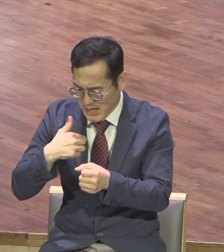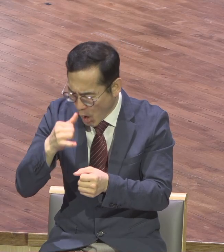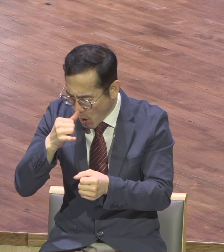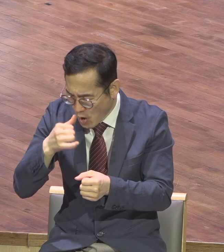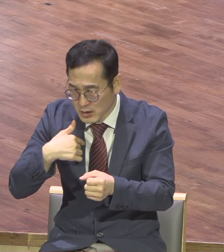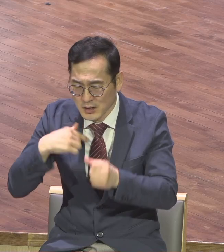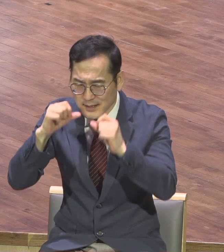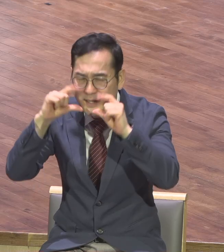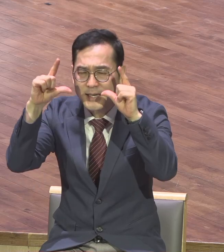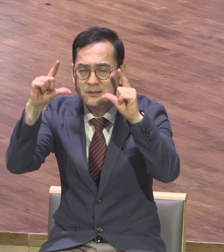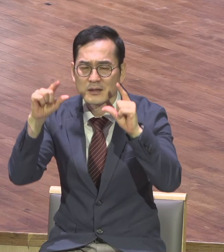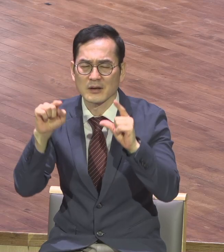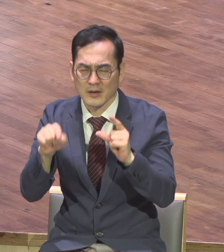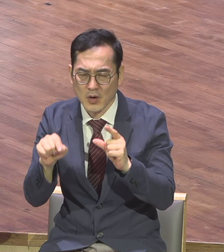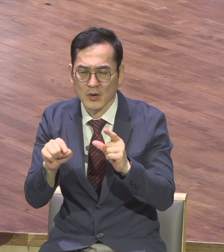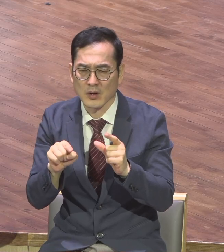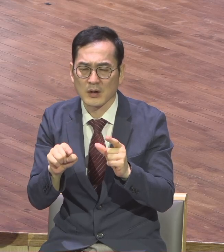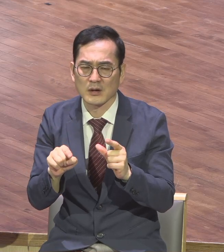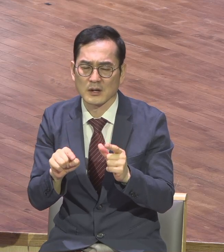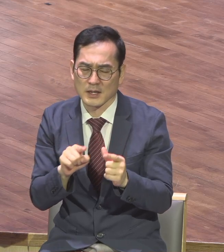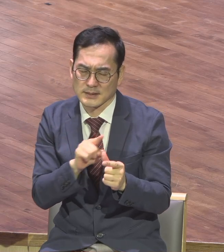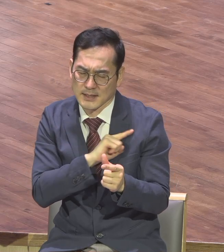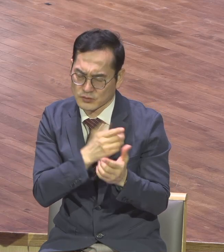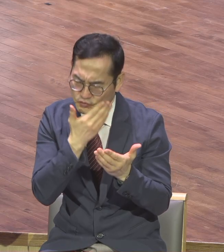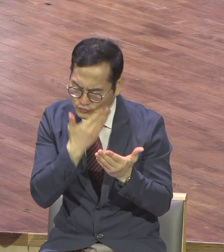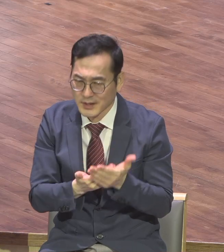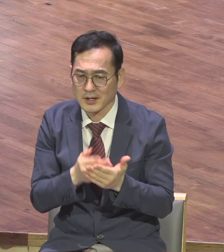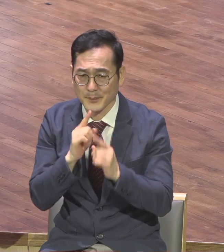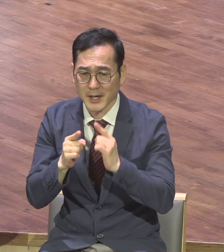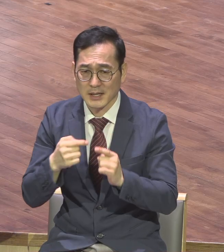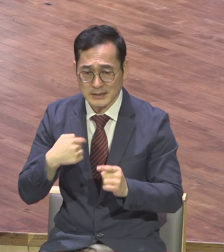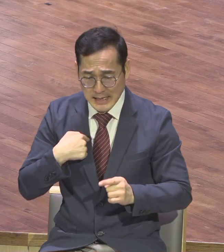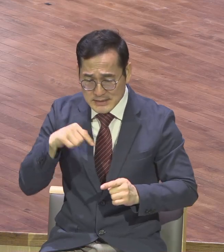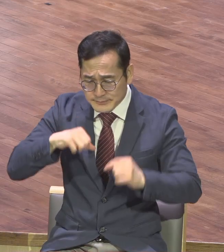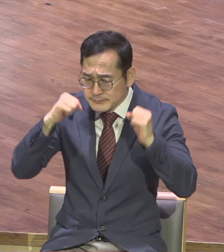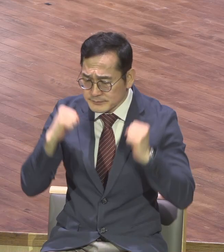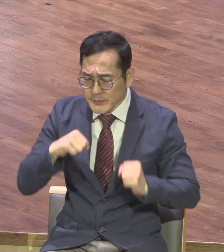신앙생활에서 가장 중요하다. 내가 어떤 지위에 있는가?